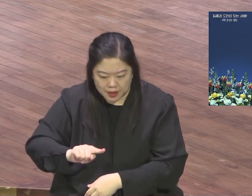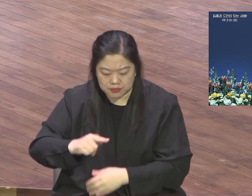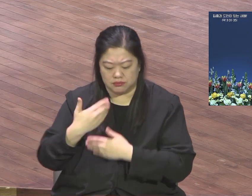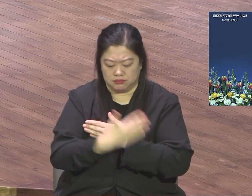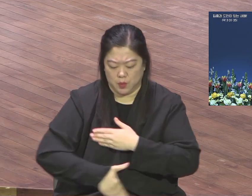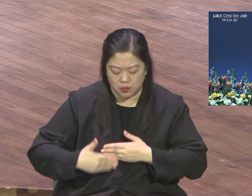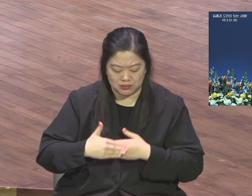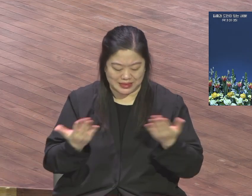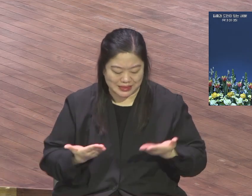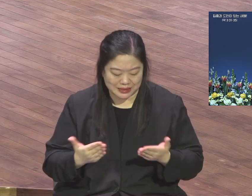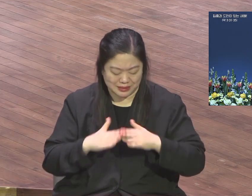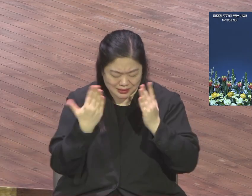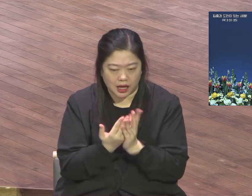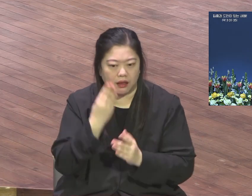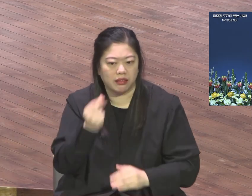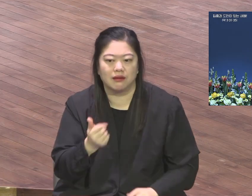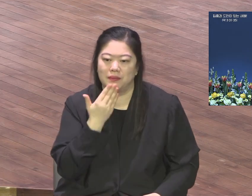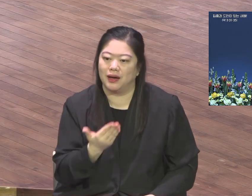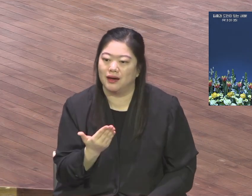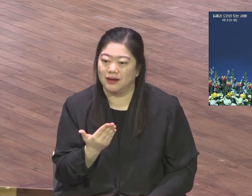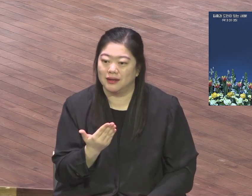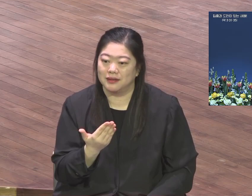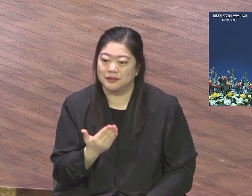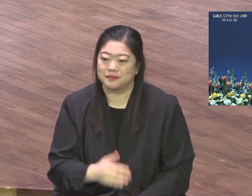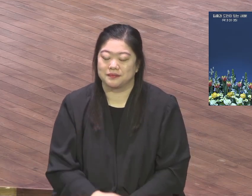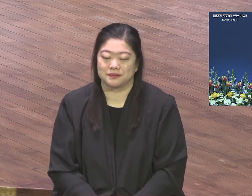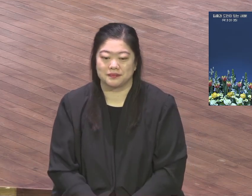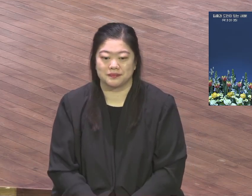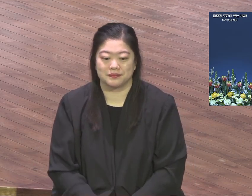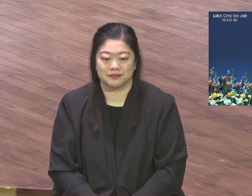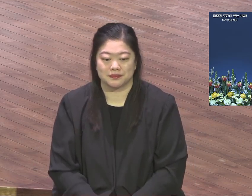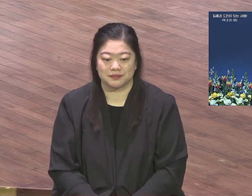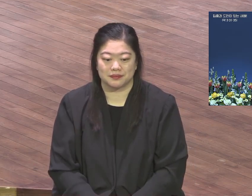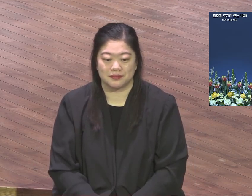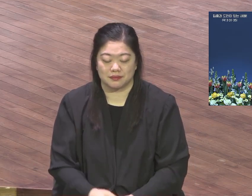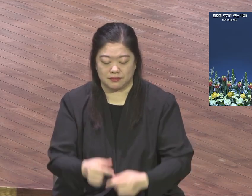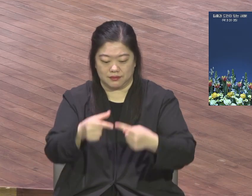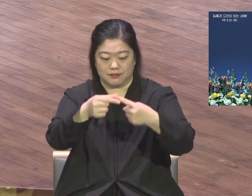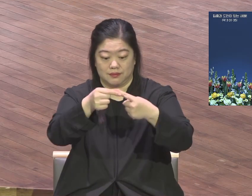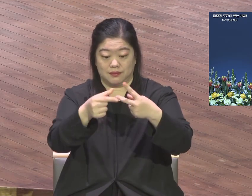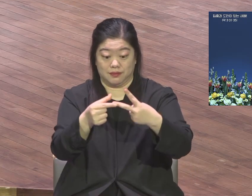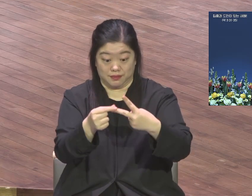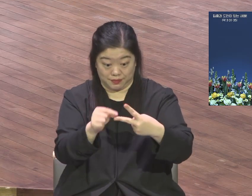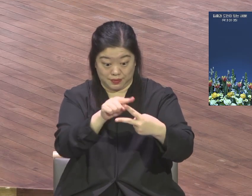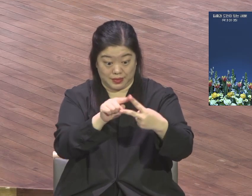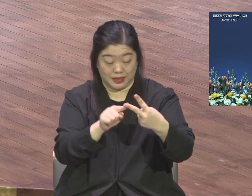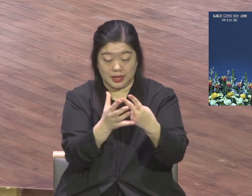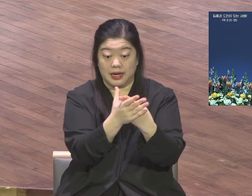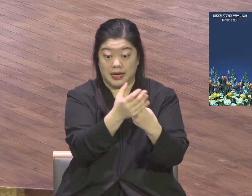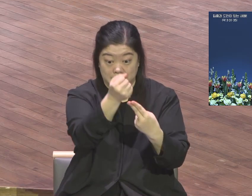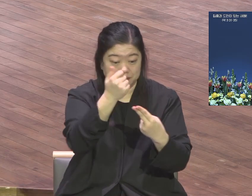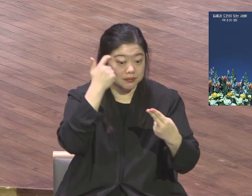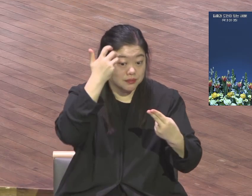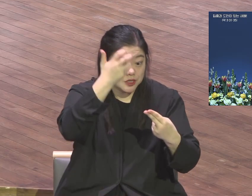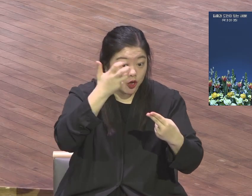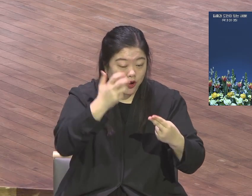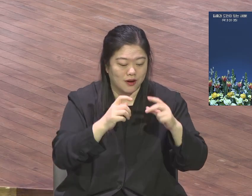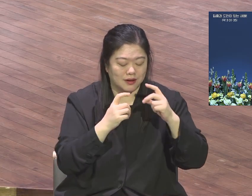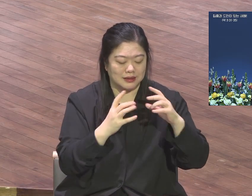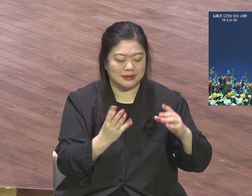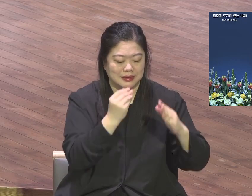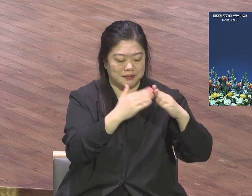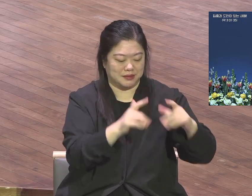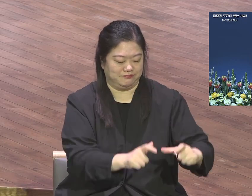영혼이 잘 됐어. 이것이 첫째로 중요한 영적 장막터를 넓히는 것이고, 둘째는